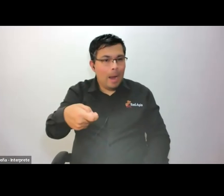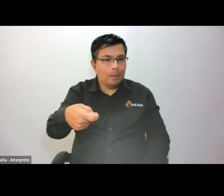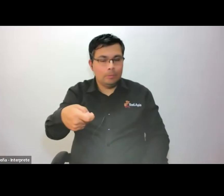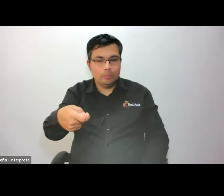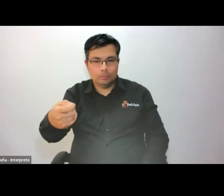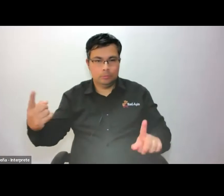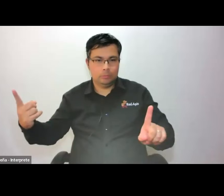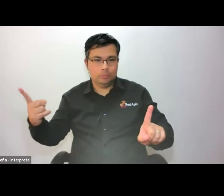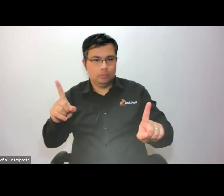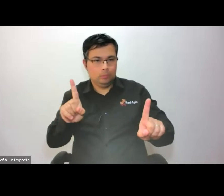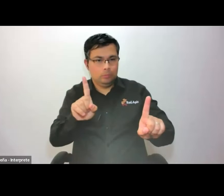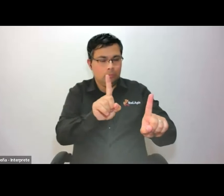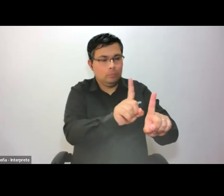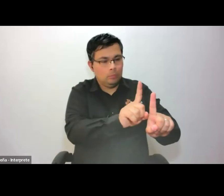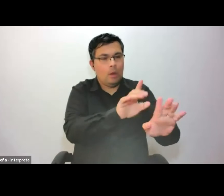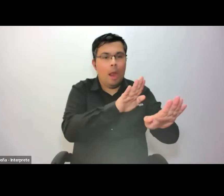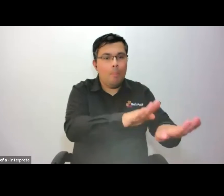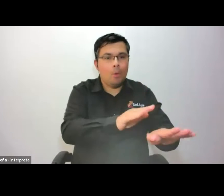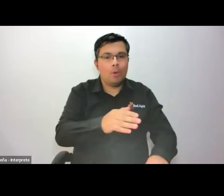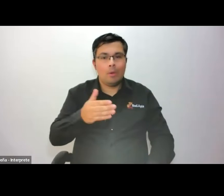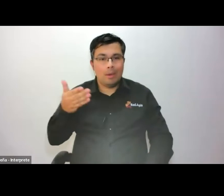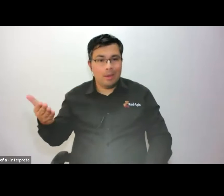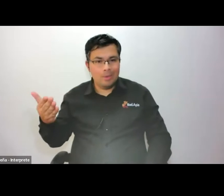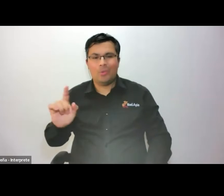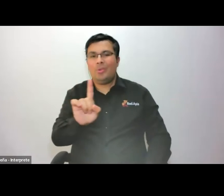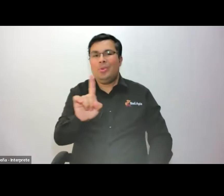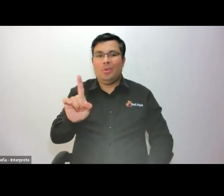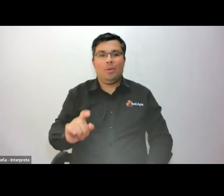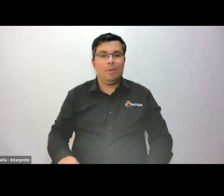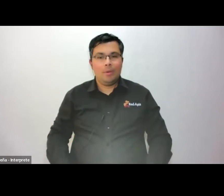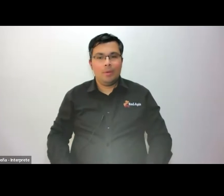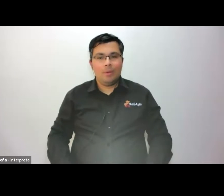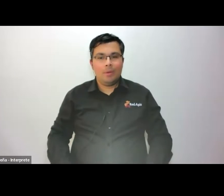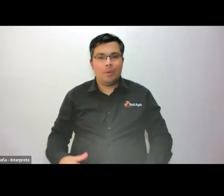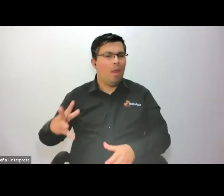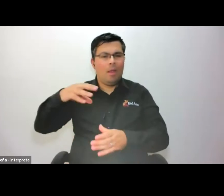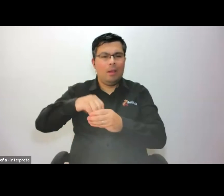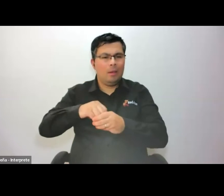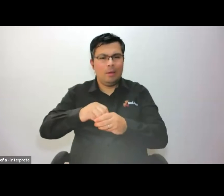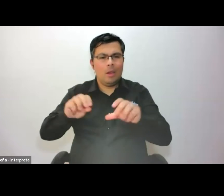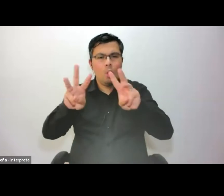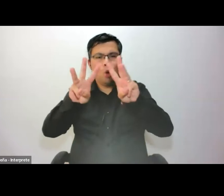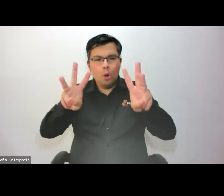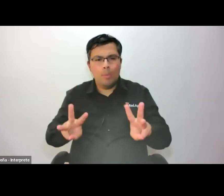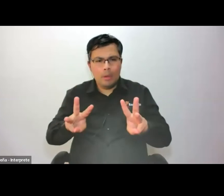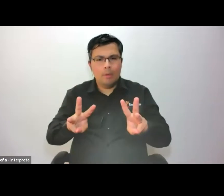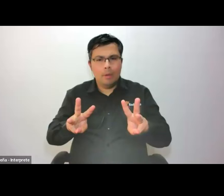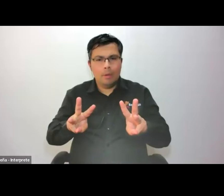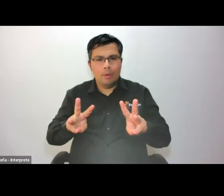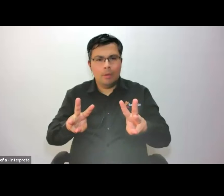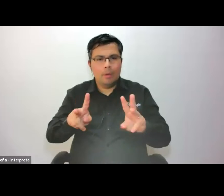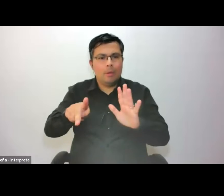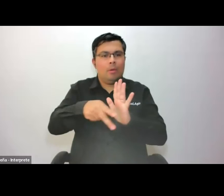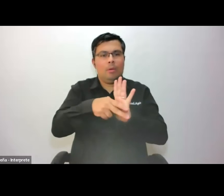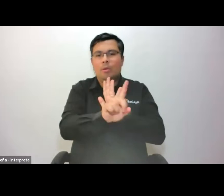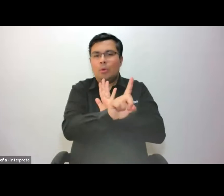porque no es parte de la normativa vigente y porque ya existen dentro de los establecimientos con subvención estatal